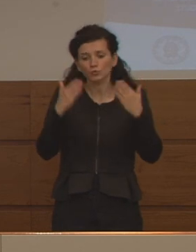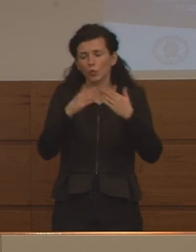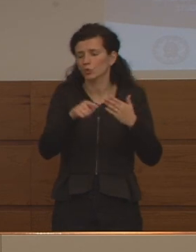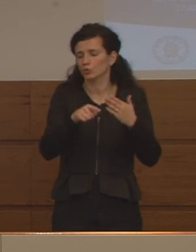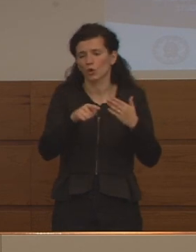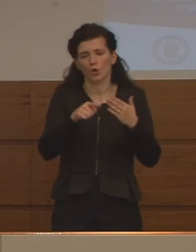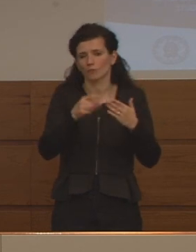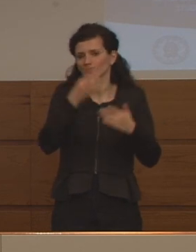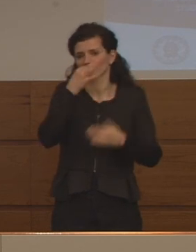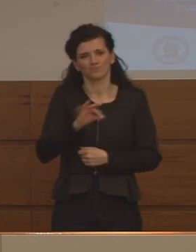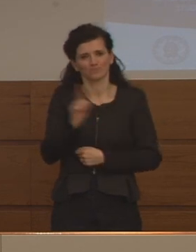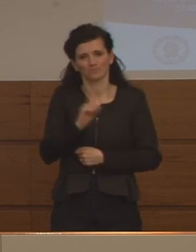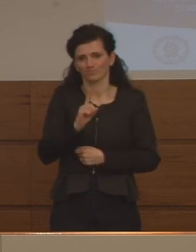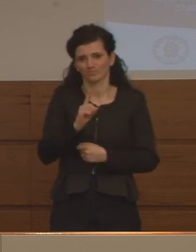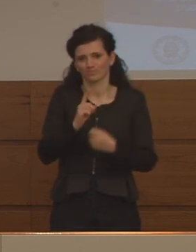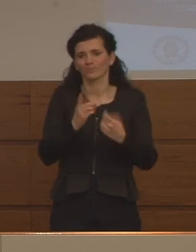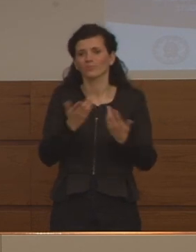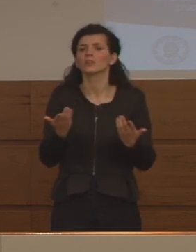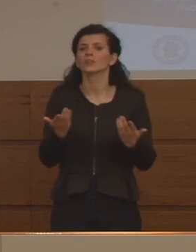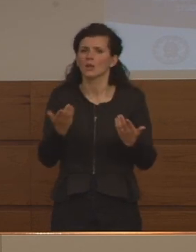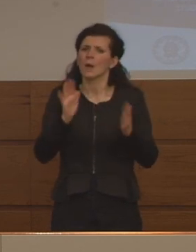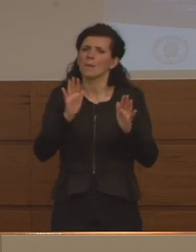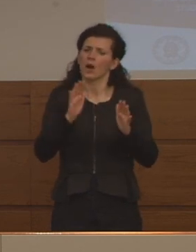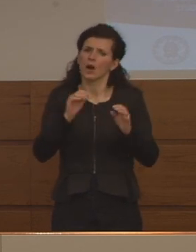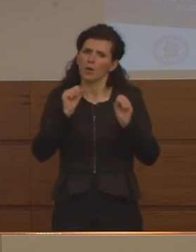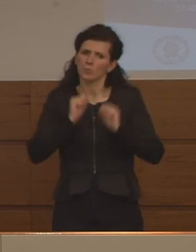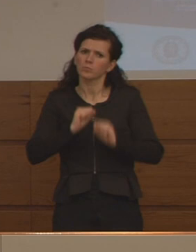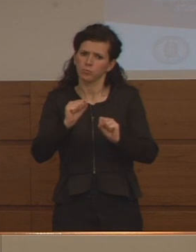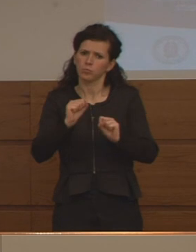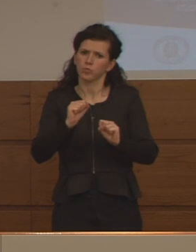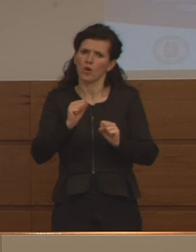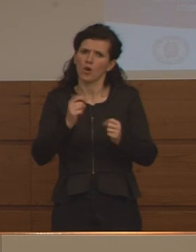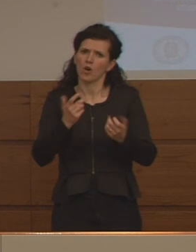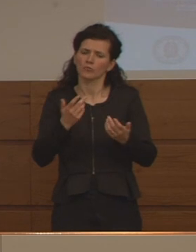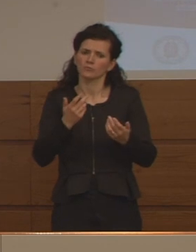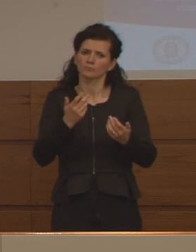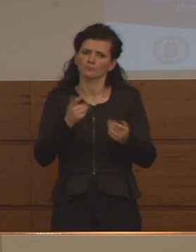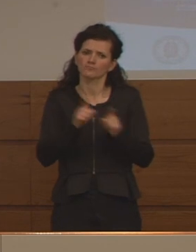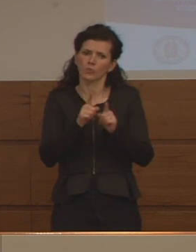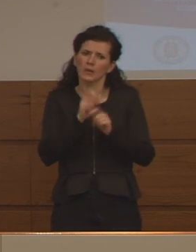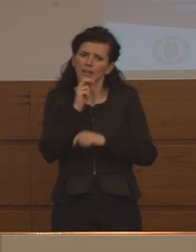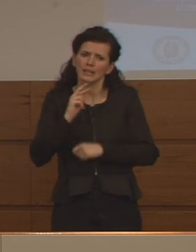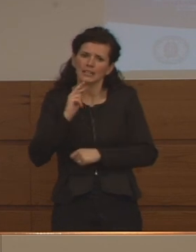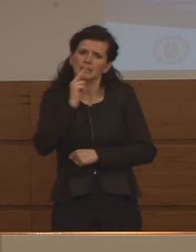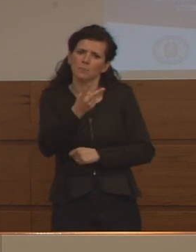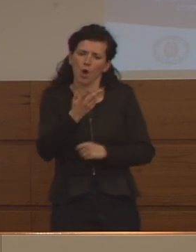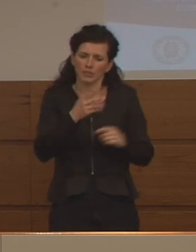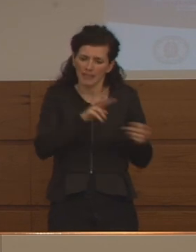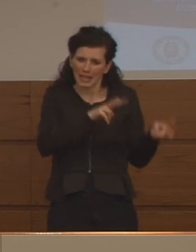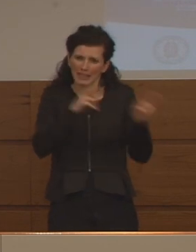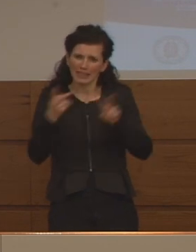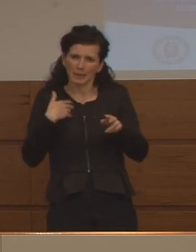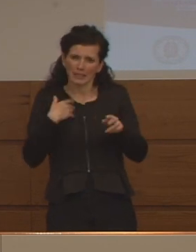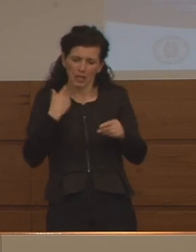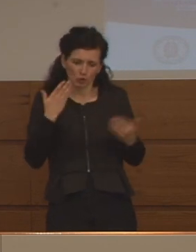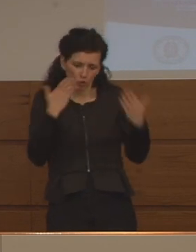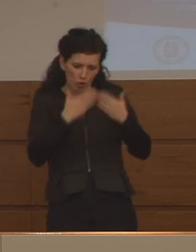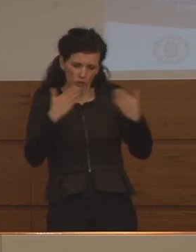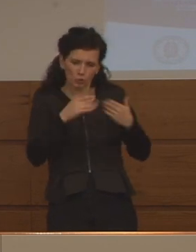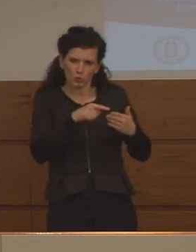una interpretazione certamente non possiamo dare facciamo tanti